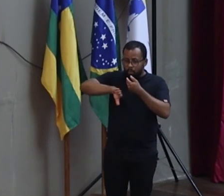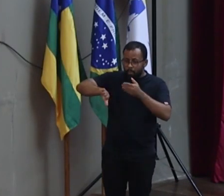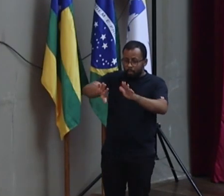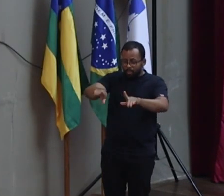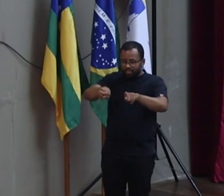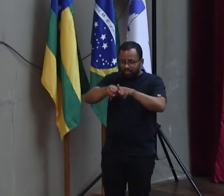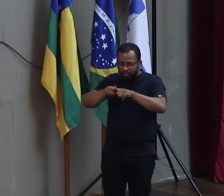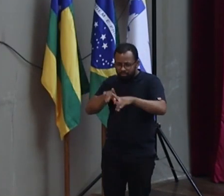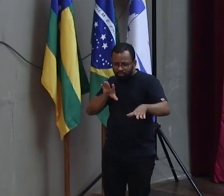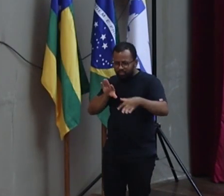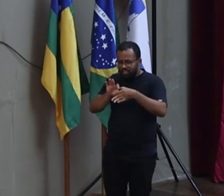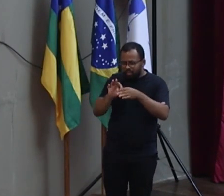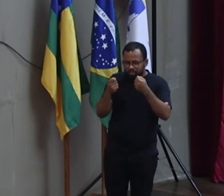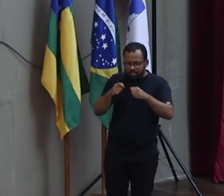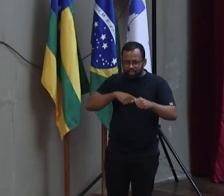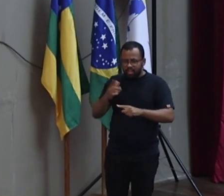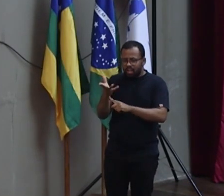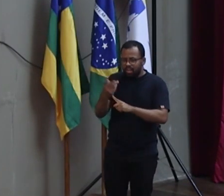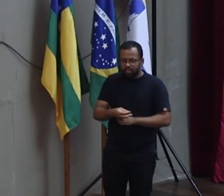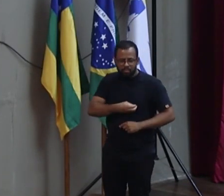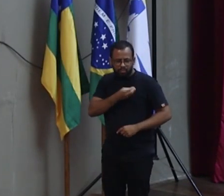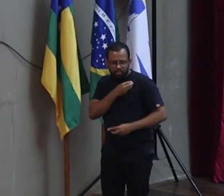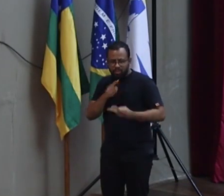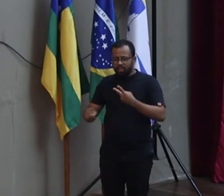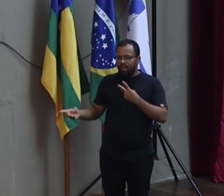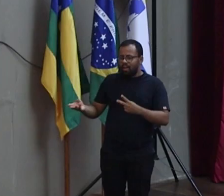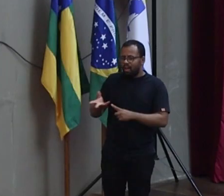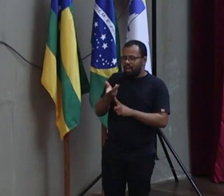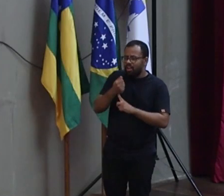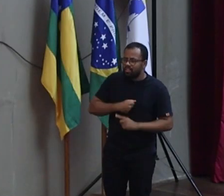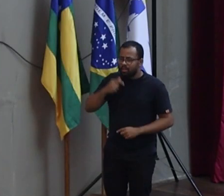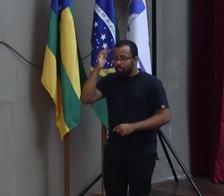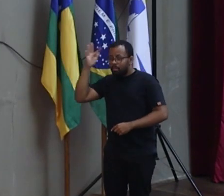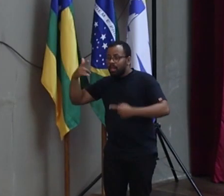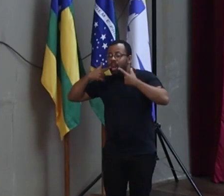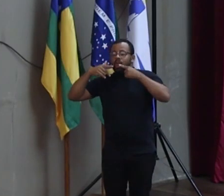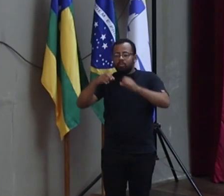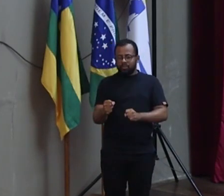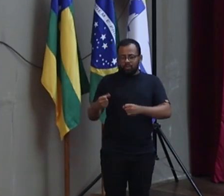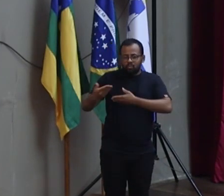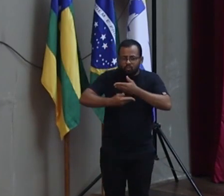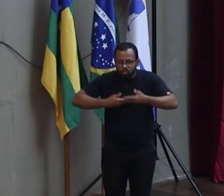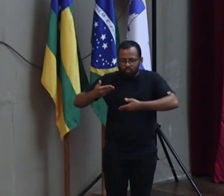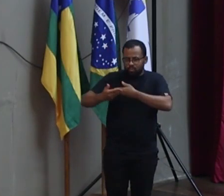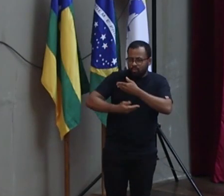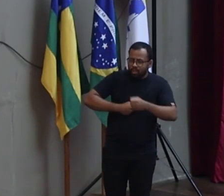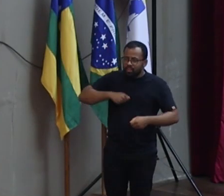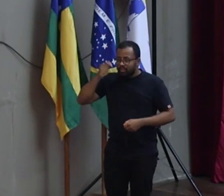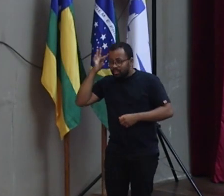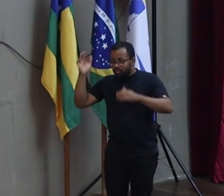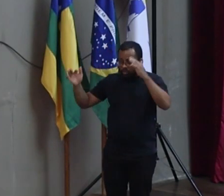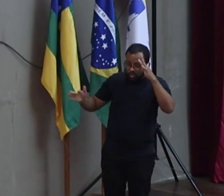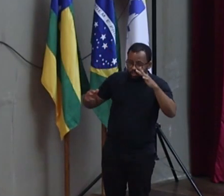muito pelo contrário, que a gente precisa da arte para viver, que a gente precisa da arte para pensar a linguagem. Então é nesse movimento, né, de imaginário